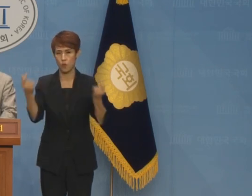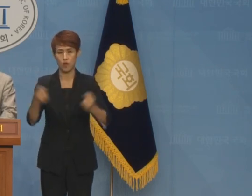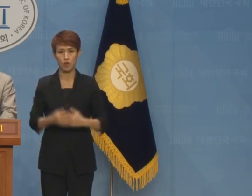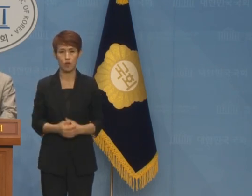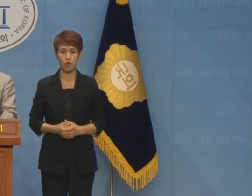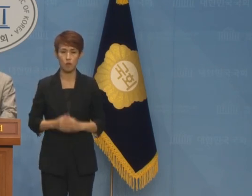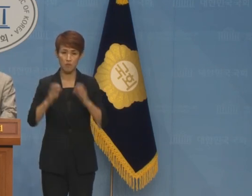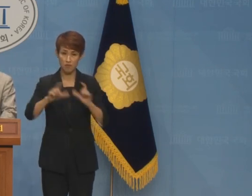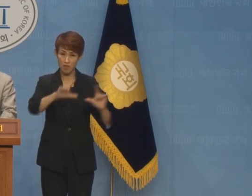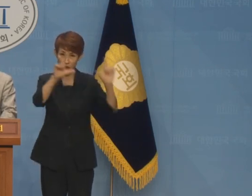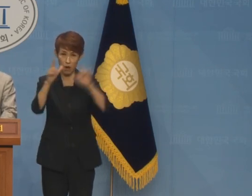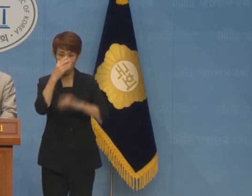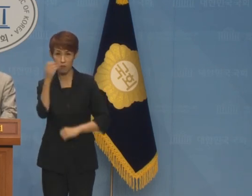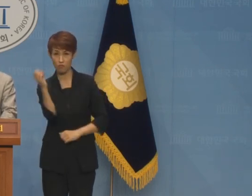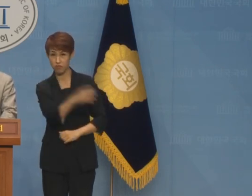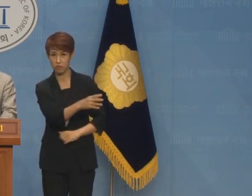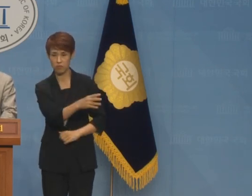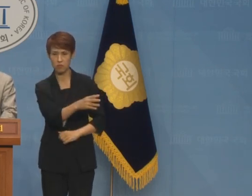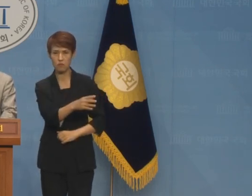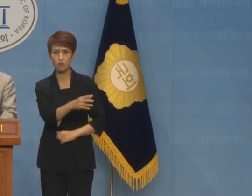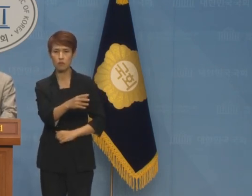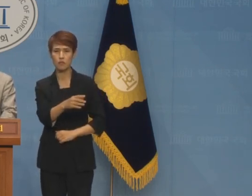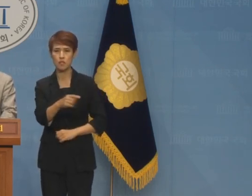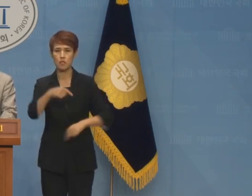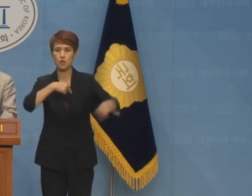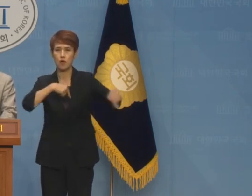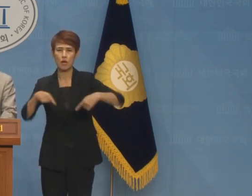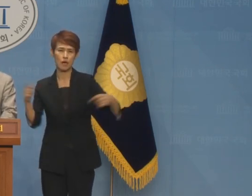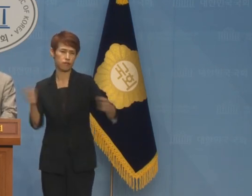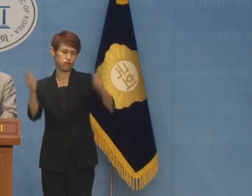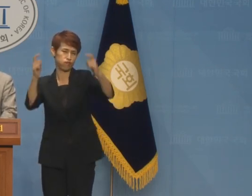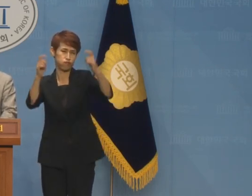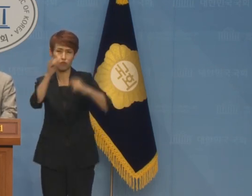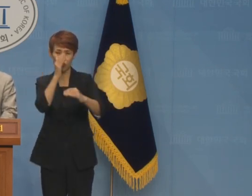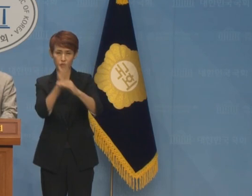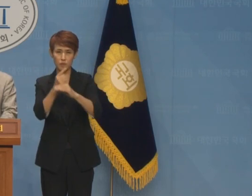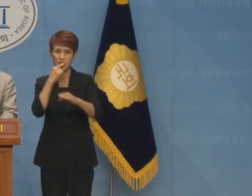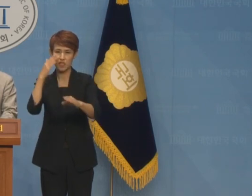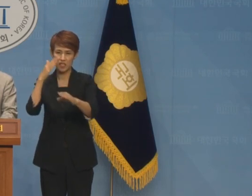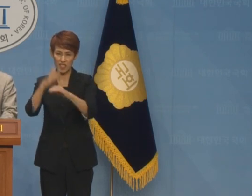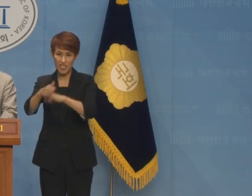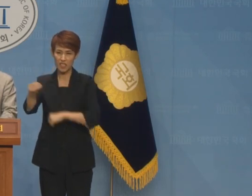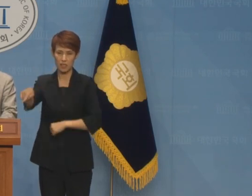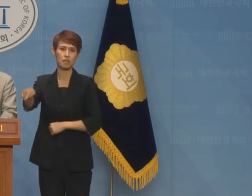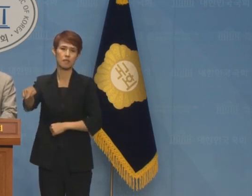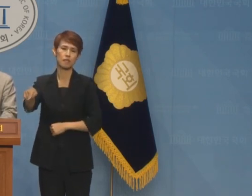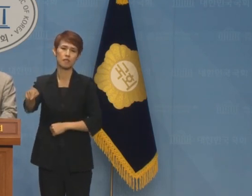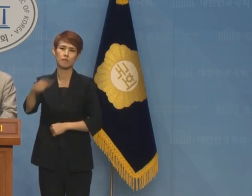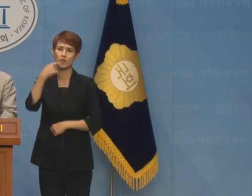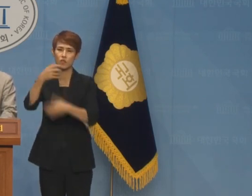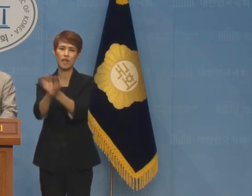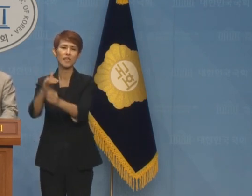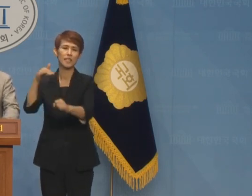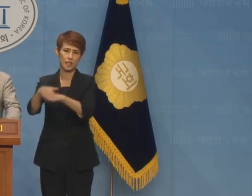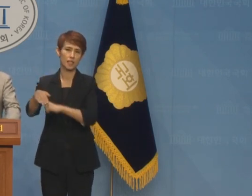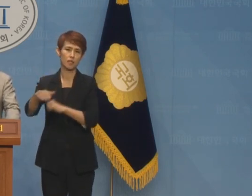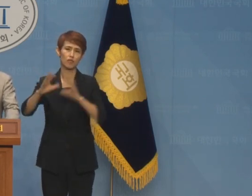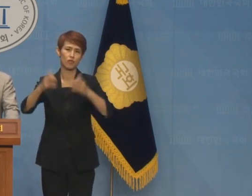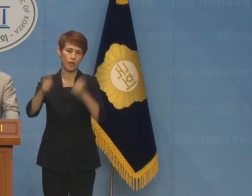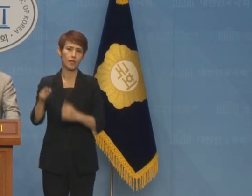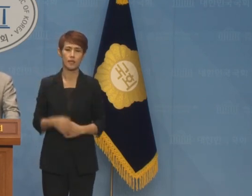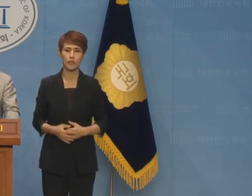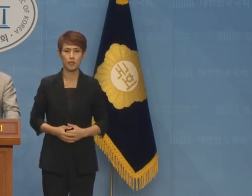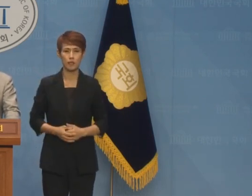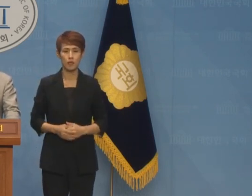온데간데 없고 정쟁으로 가득한 민주당식 국회 운영입니다 방통이